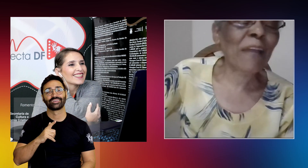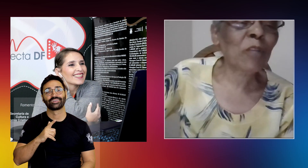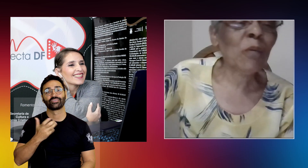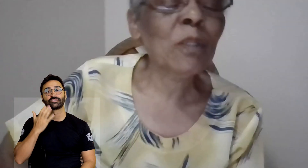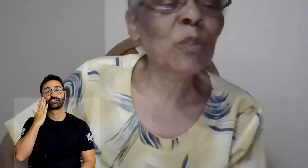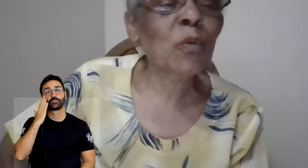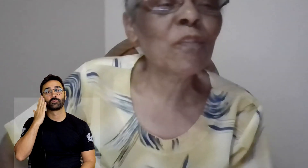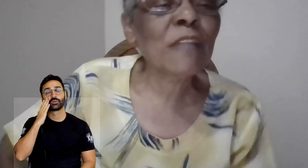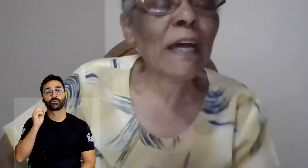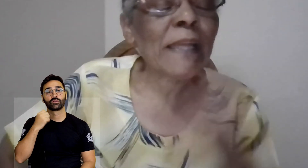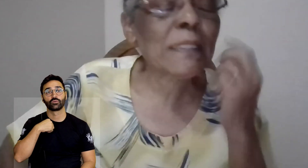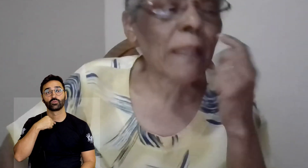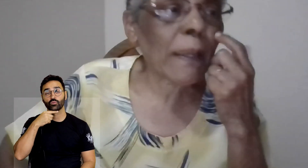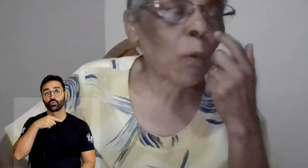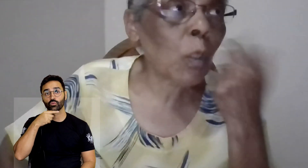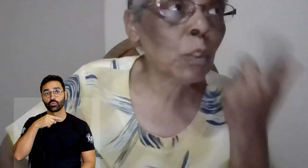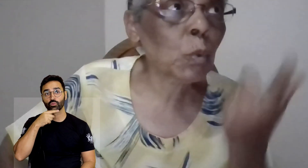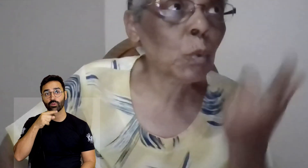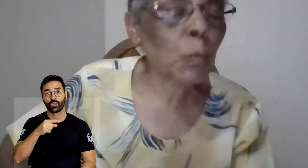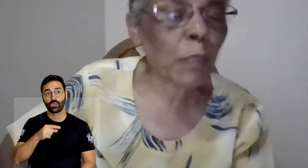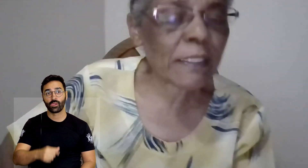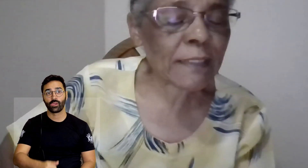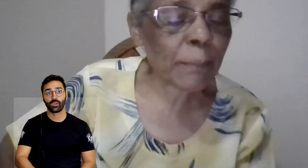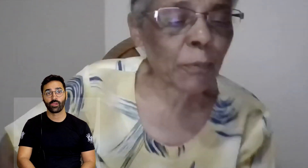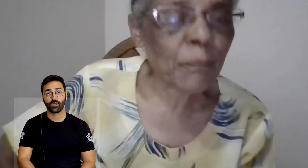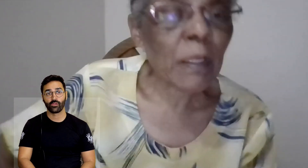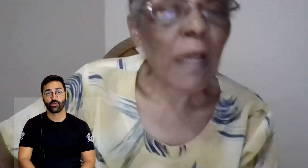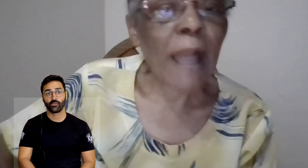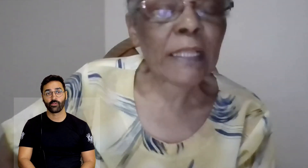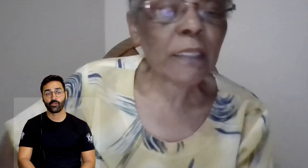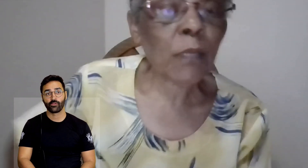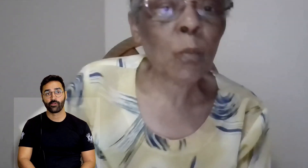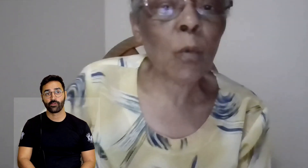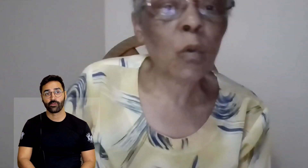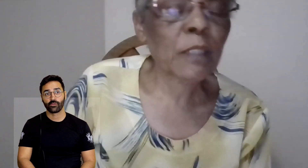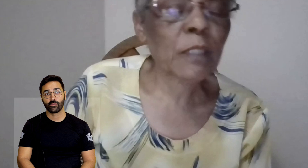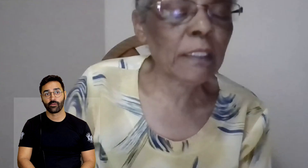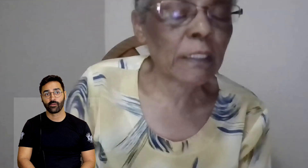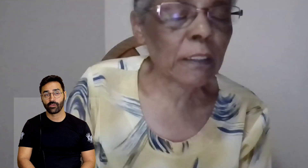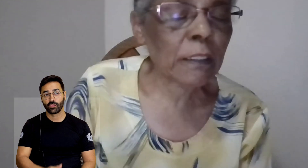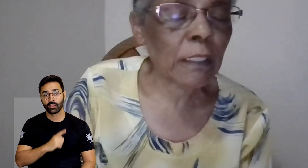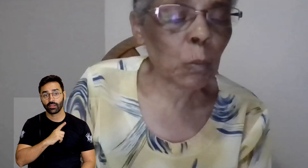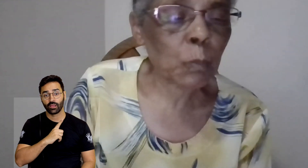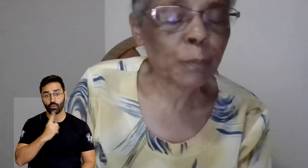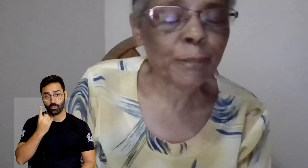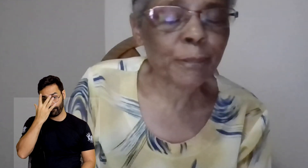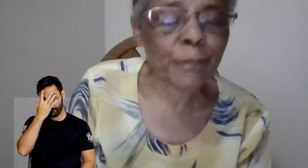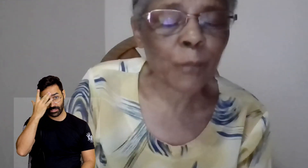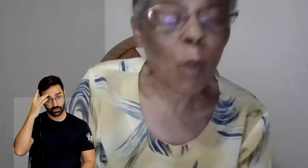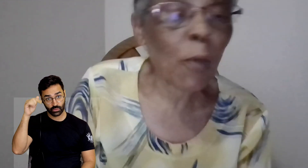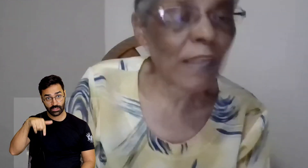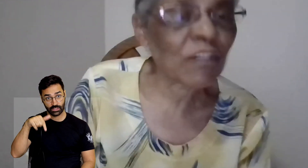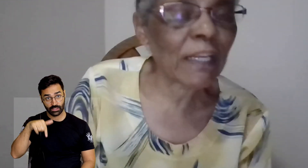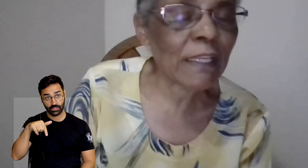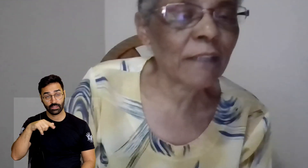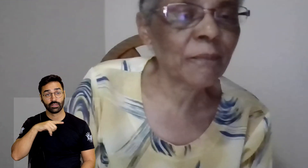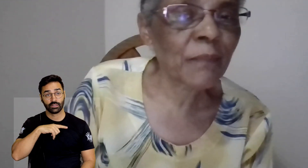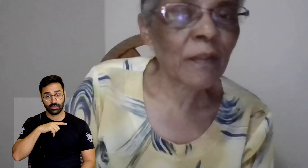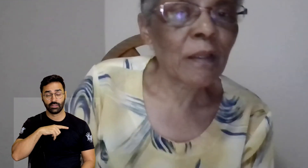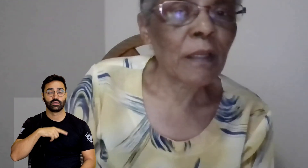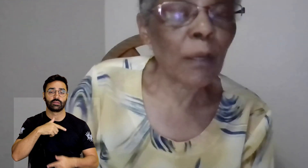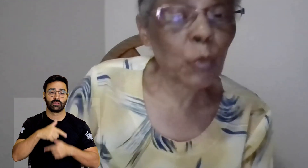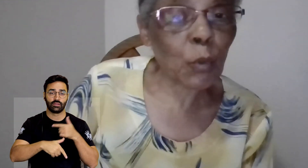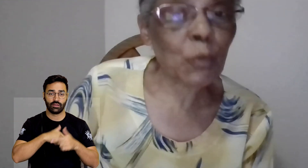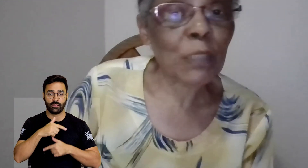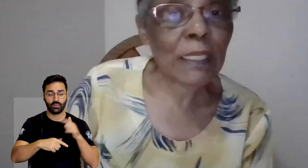Eu tenho uma dúvida quanto, por exemplo, aqui tem um moço aqui que ele tem uma borracharia,